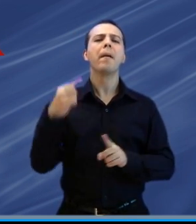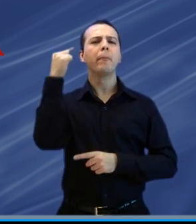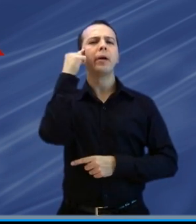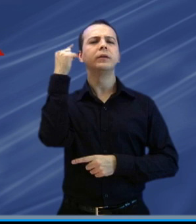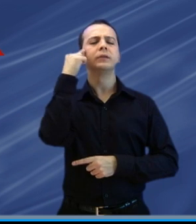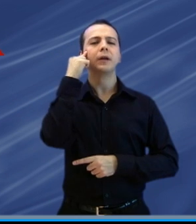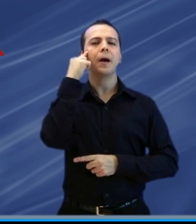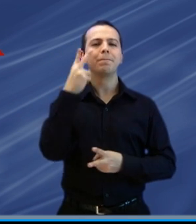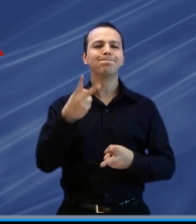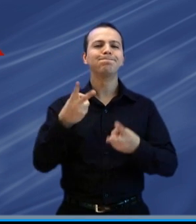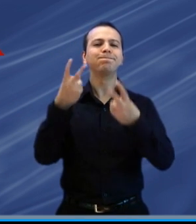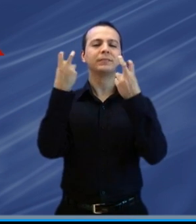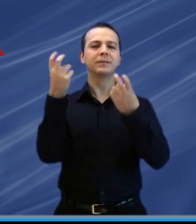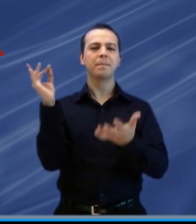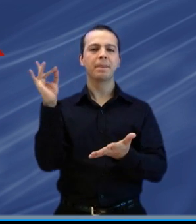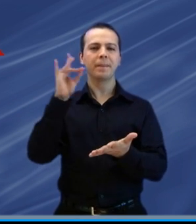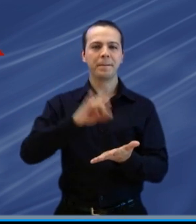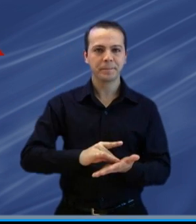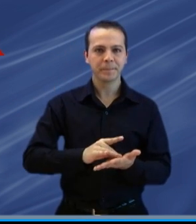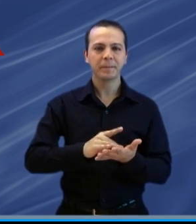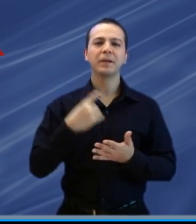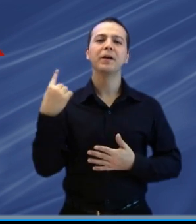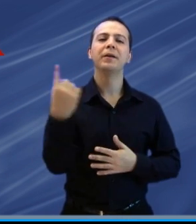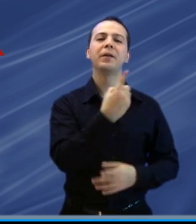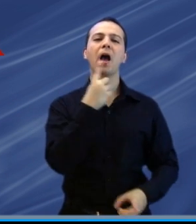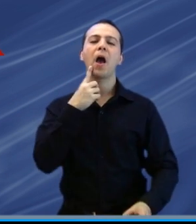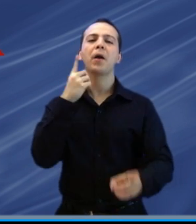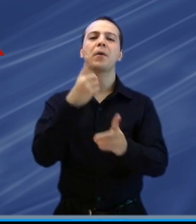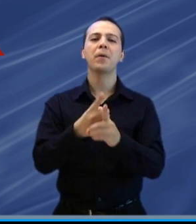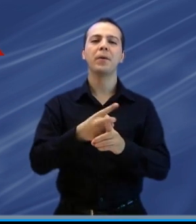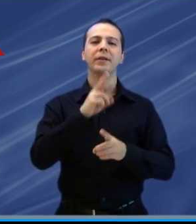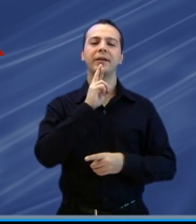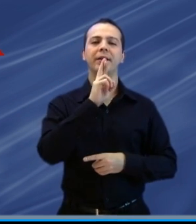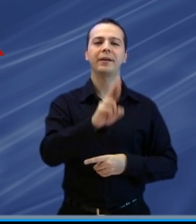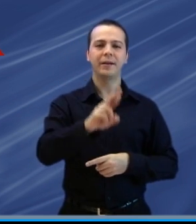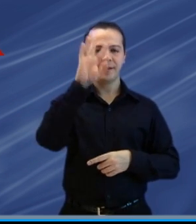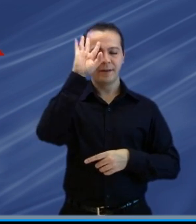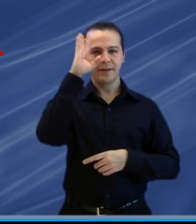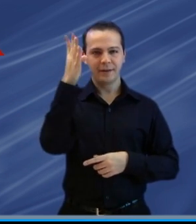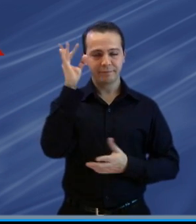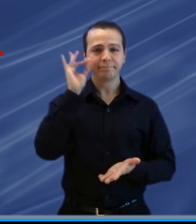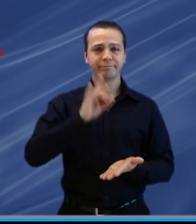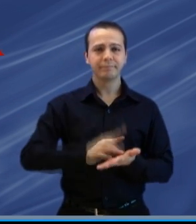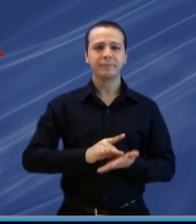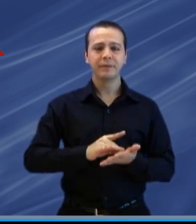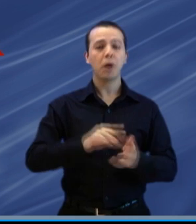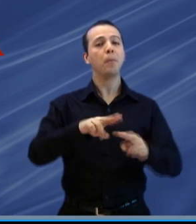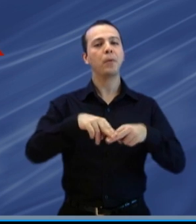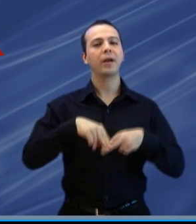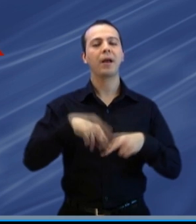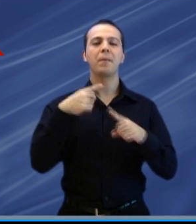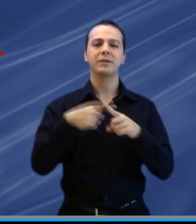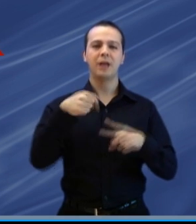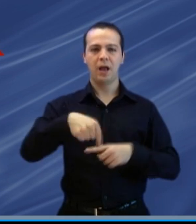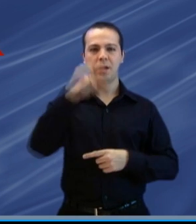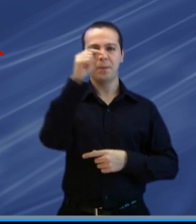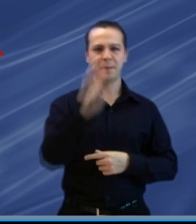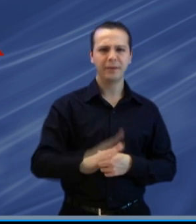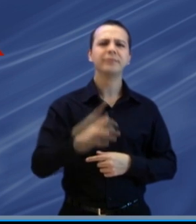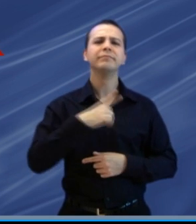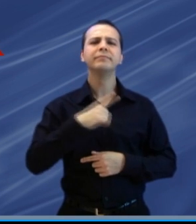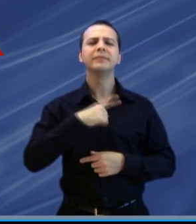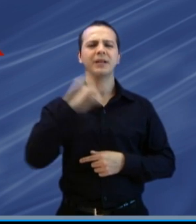pensar do ponto de vista realista, de encontrar soluções que realmente funcionem. Porque no Brasil, como você sabe, a gente